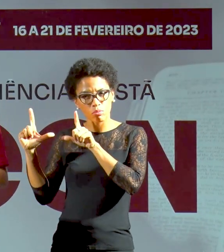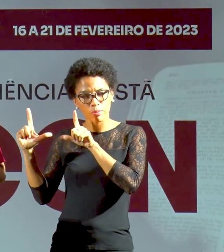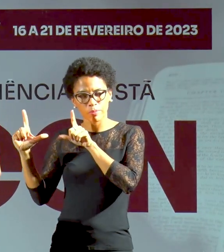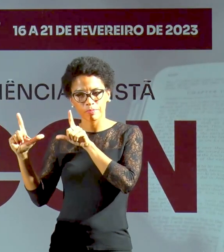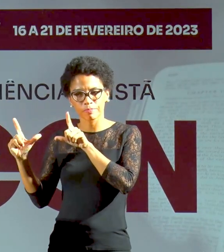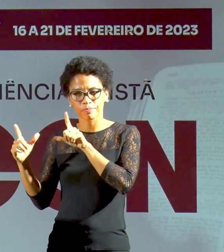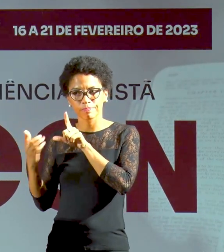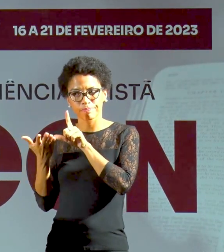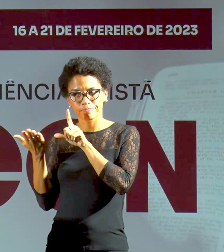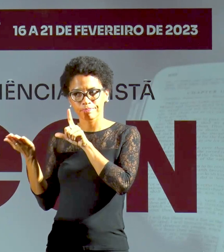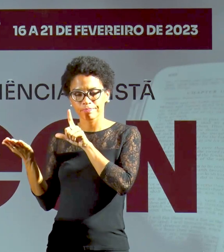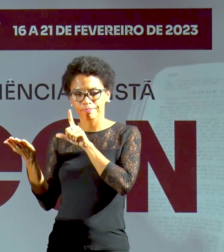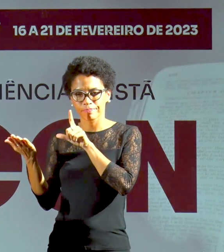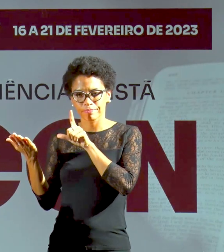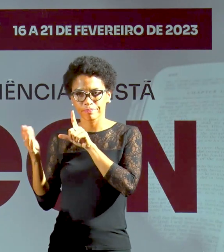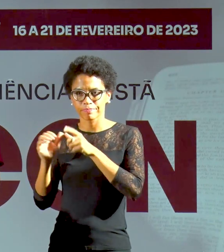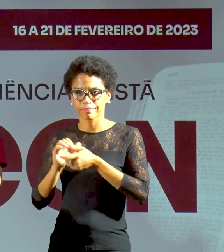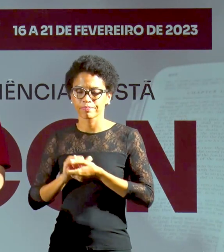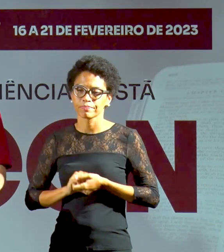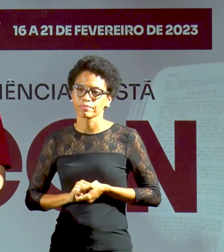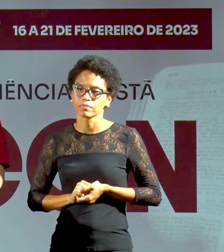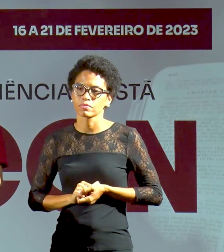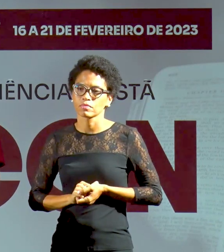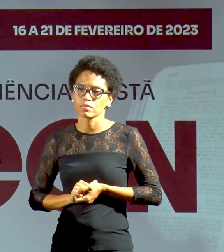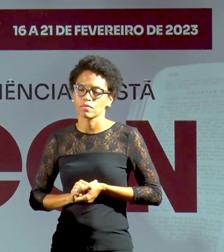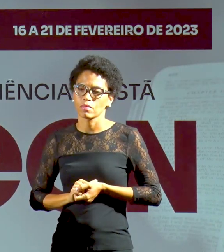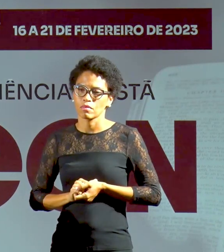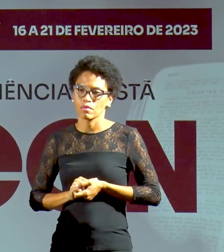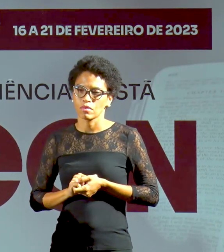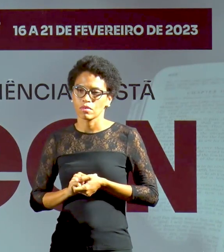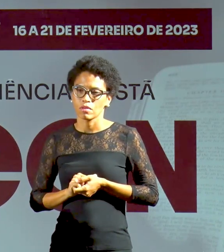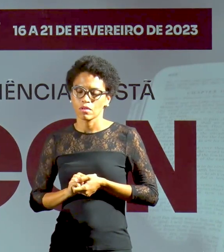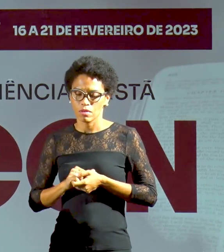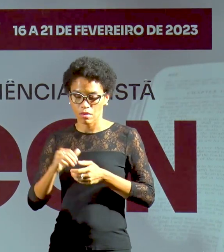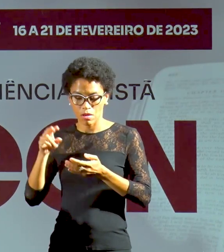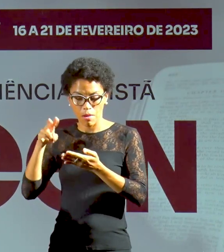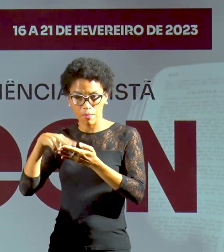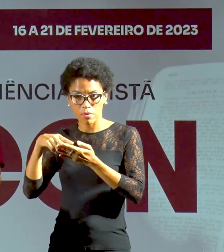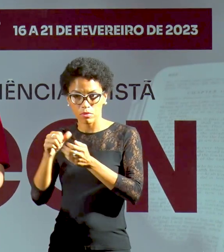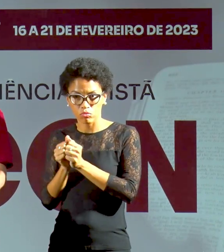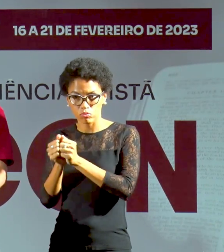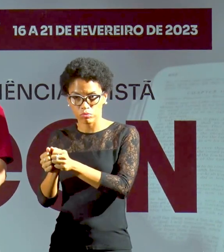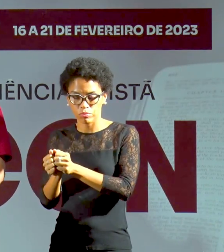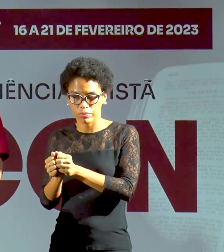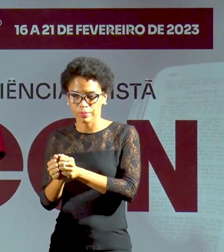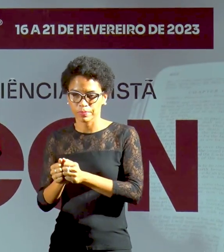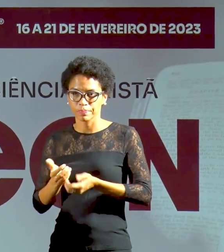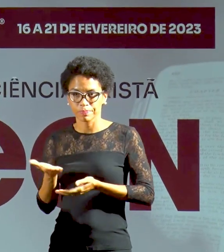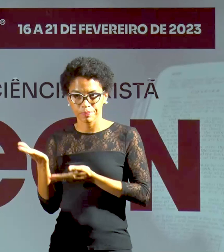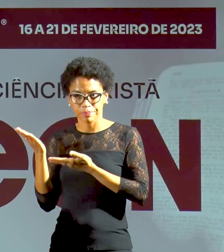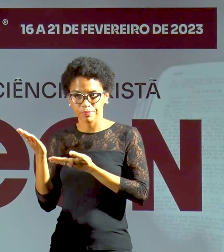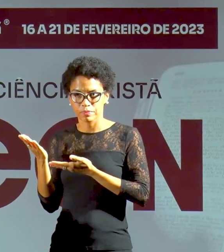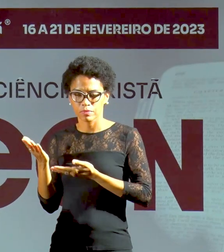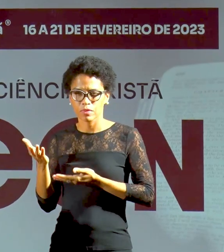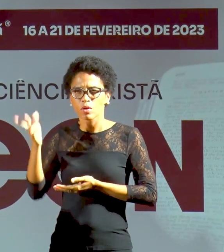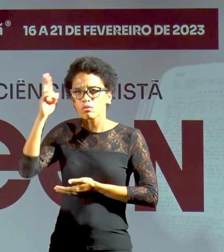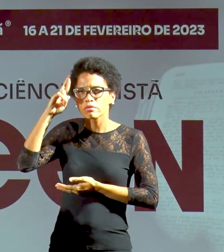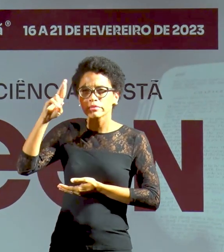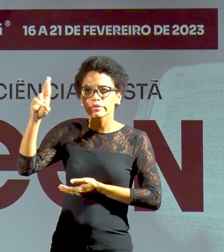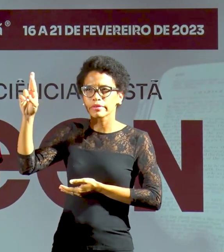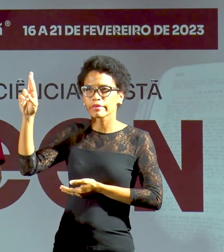no telão e a gente pode ler junto vamos fazer isso vamos lá o